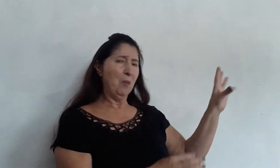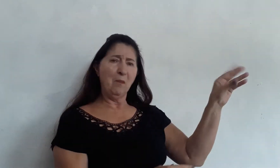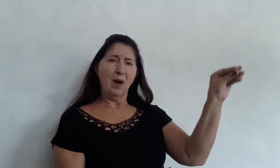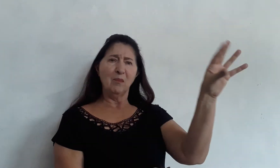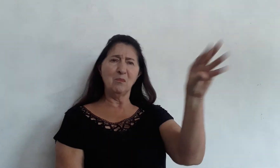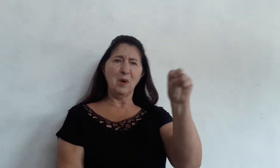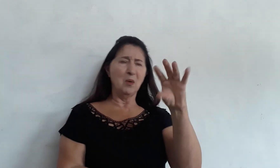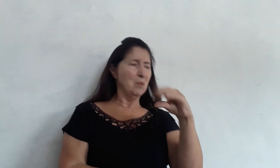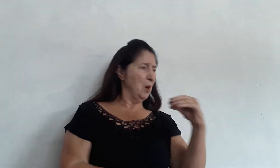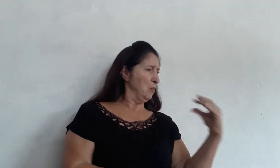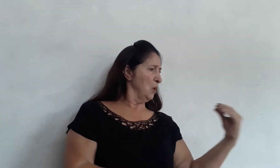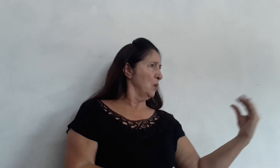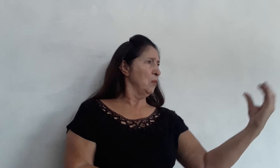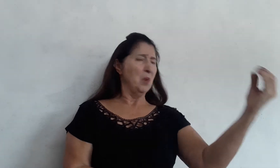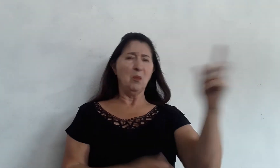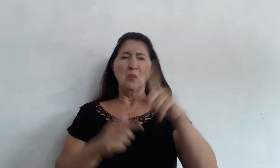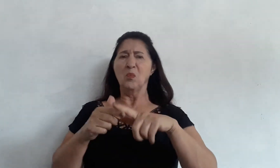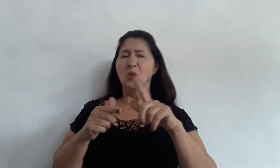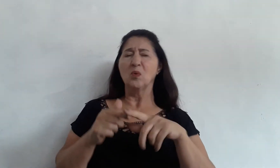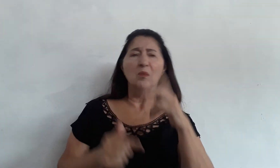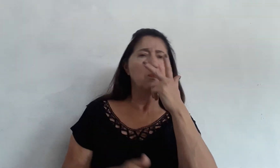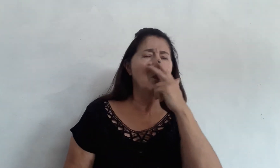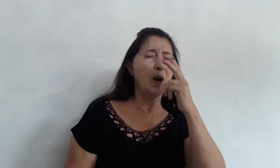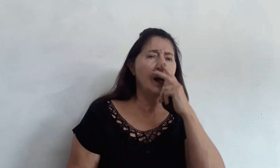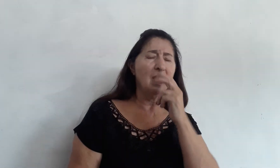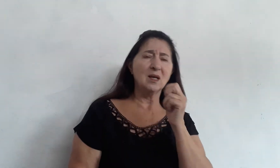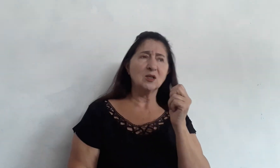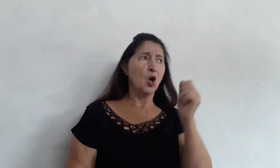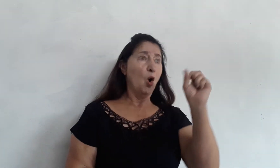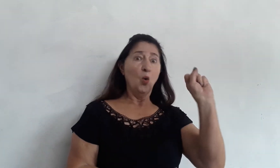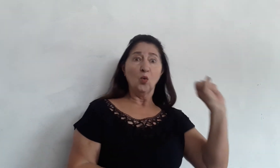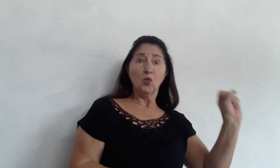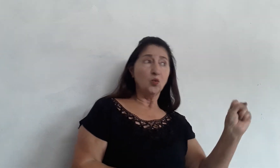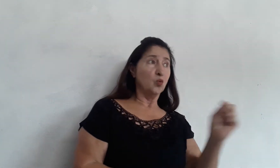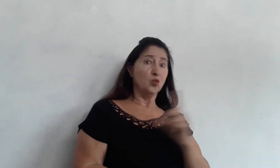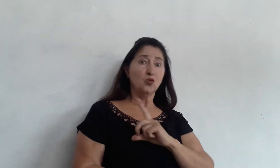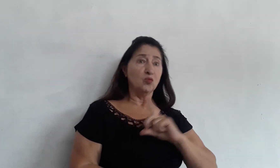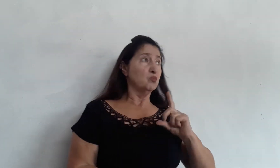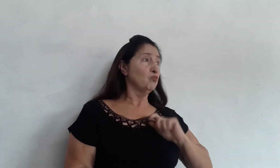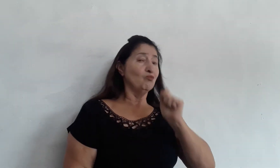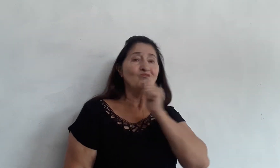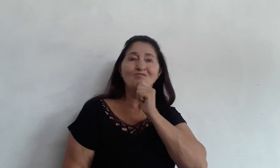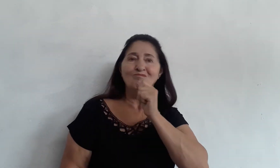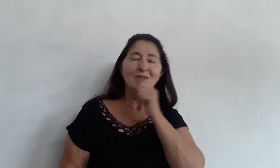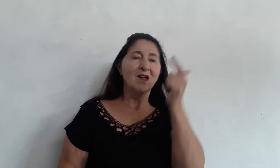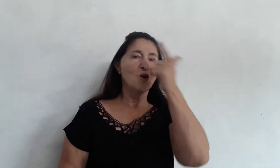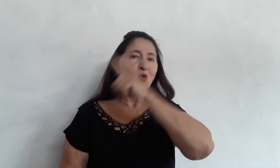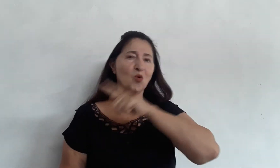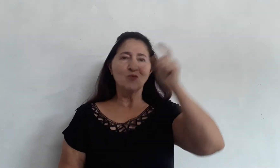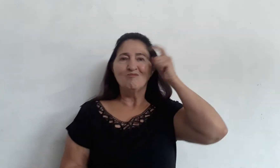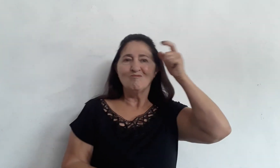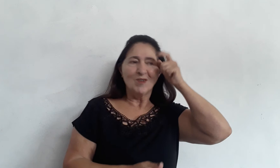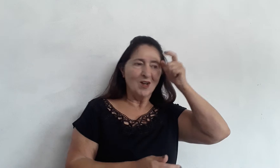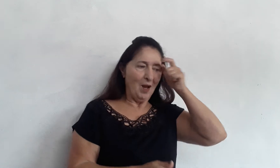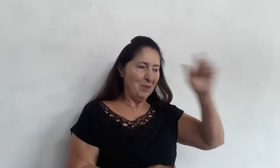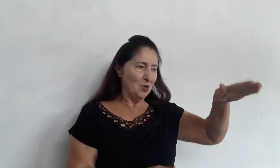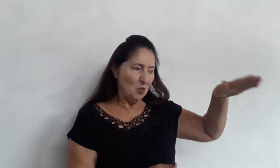discípulos não conseguiram curar e expulsar o demônio daquele menino. E Jesus, ao expulsar o